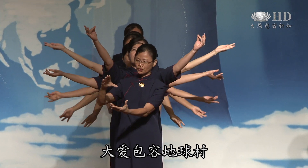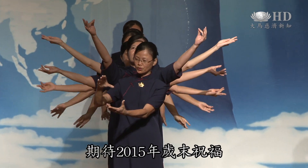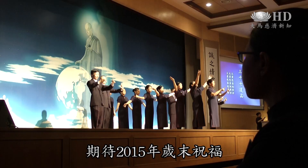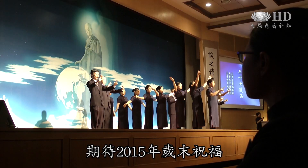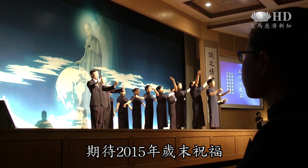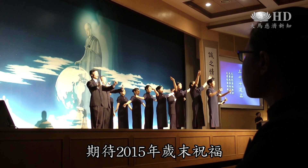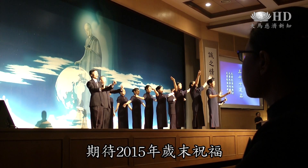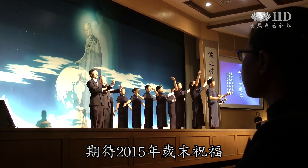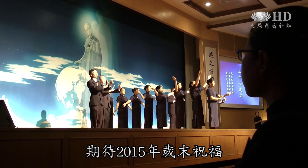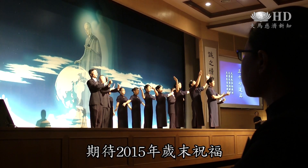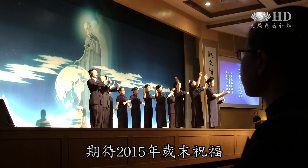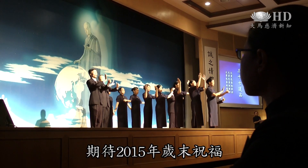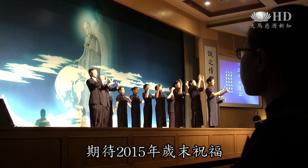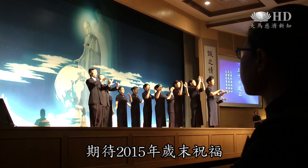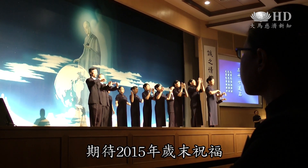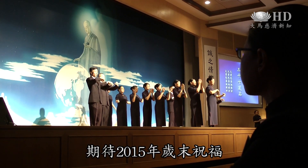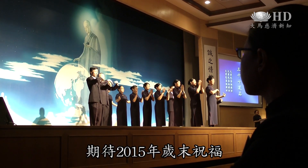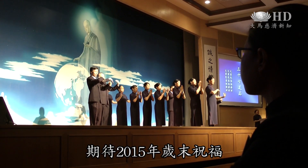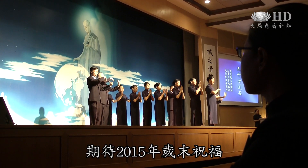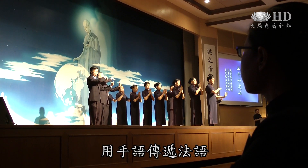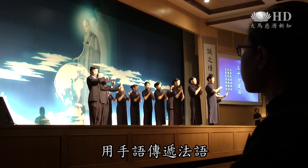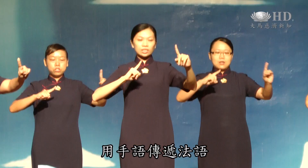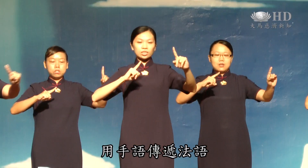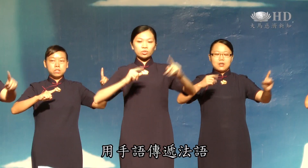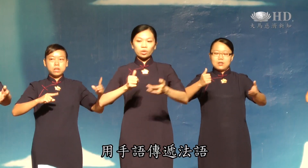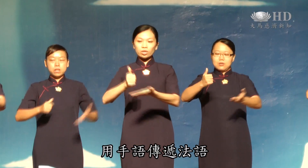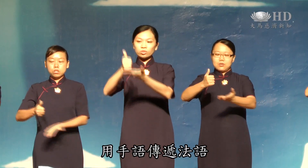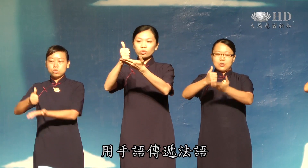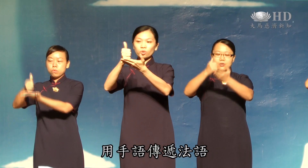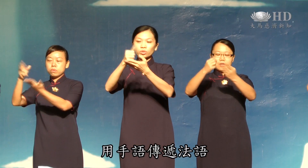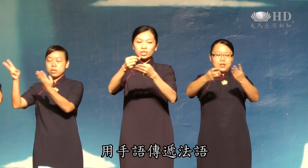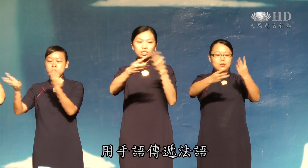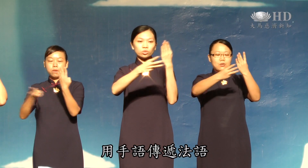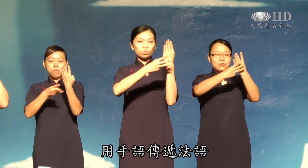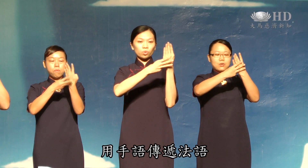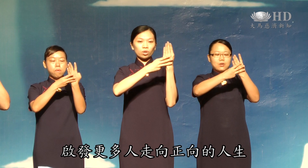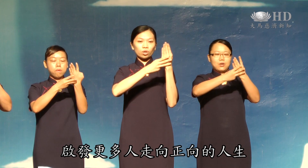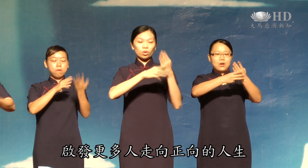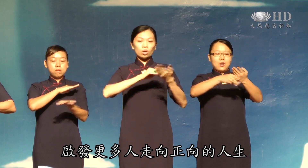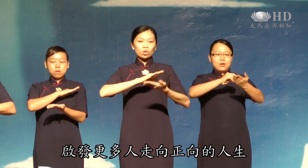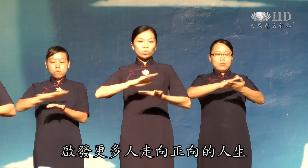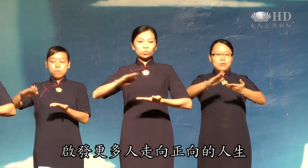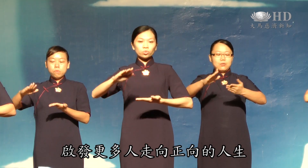期待2015年岁末祝福，用手语传递法语，启发更多人